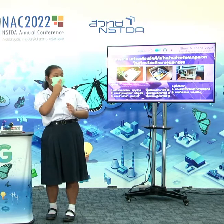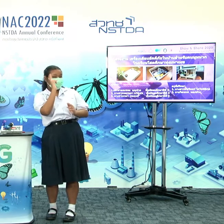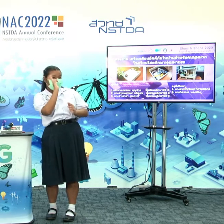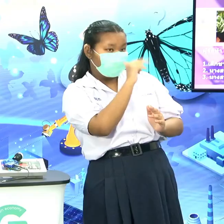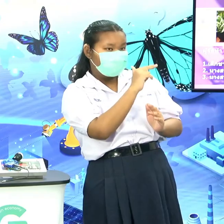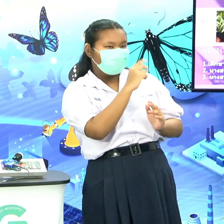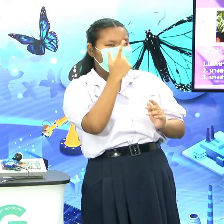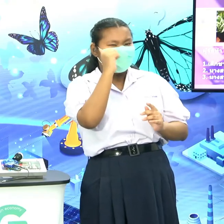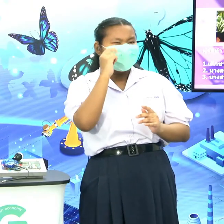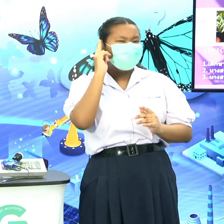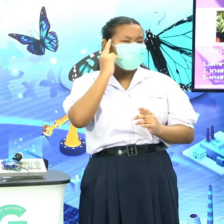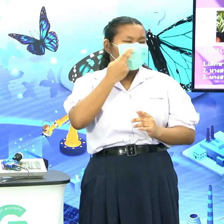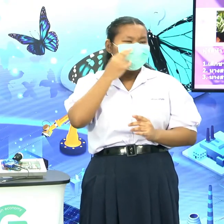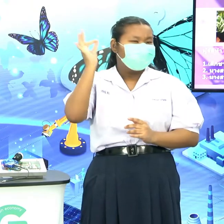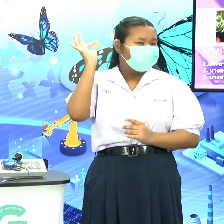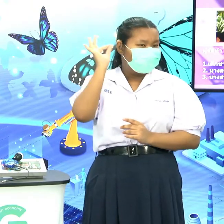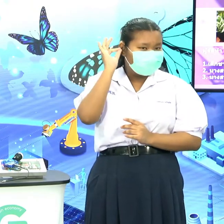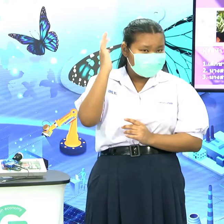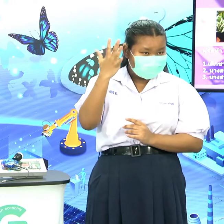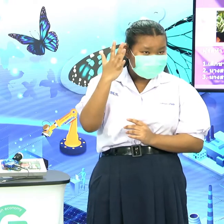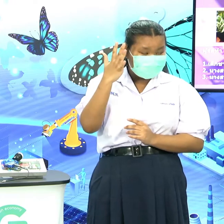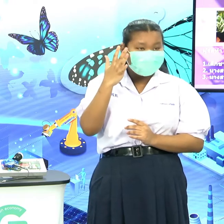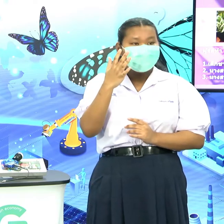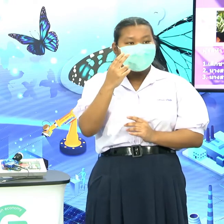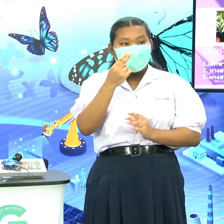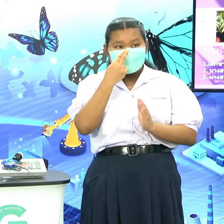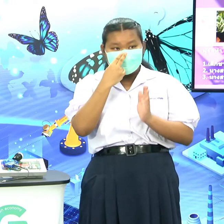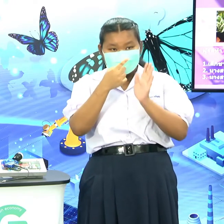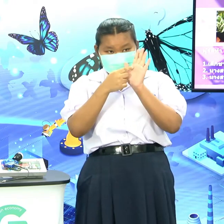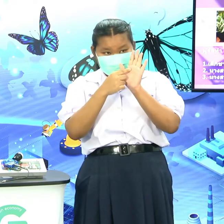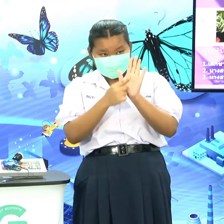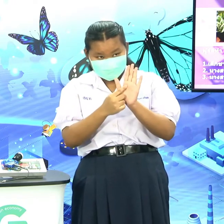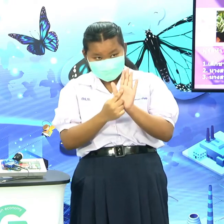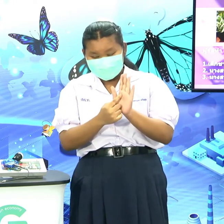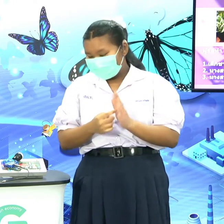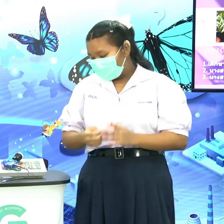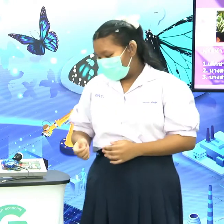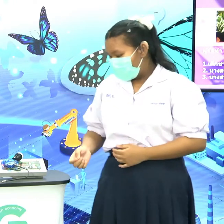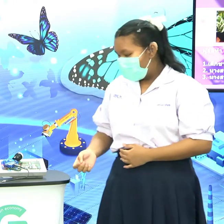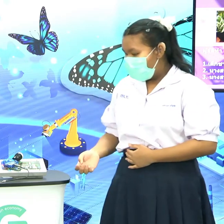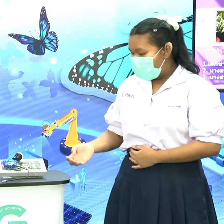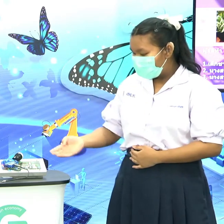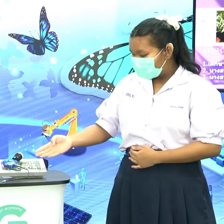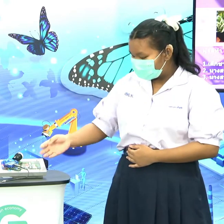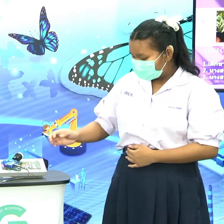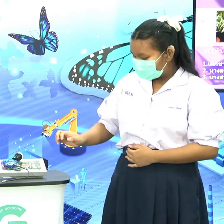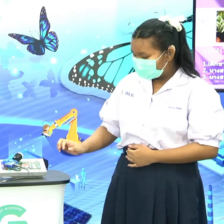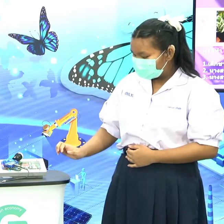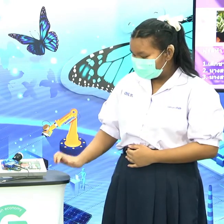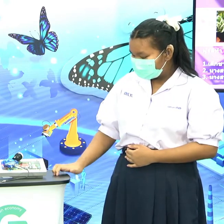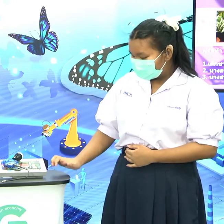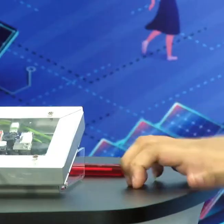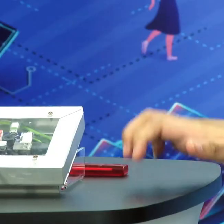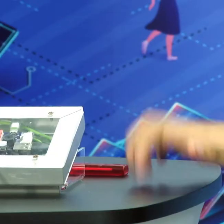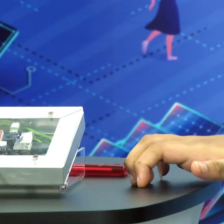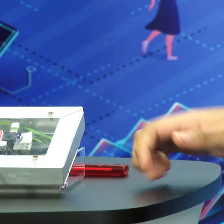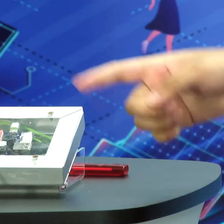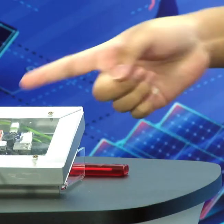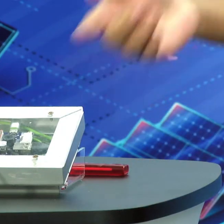ตือนเมื่อมีคนมาเคาะประตูเพราะเนื่องจากเราไม่ได้ยินเสียงเมื่อมีคนเคาะประตูก็จะไม่รู้ว่ามีใครเข้ามาแต่ว่าถ้าเครื่องมือชิ้นนี้เนี่ยเมื่อรับฟังเสียง